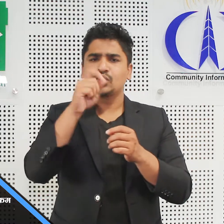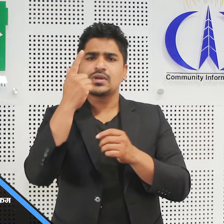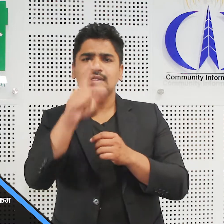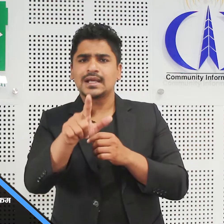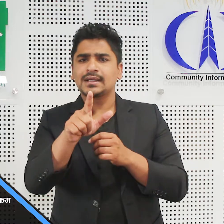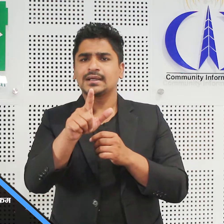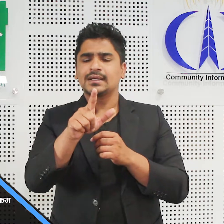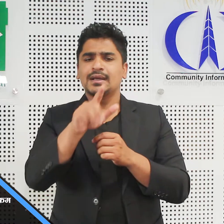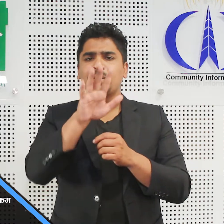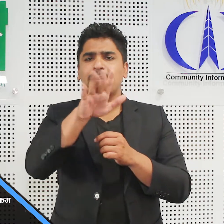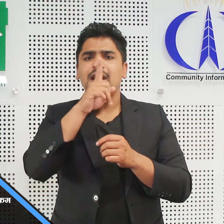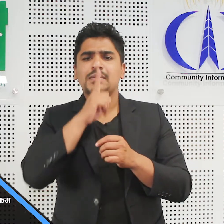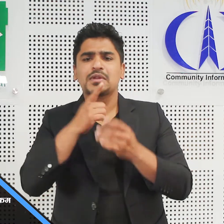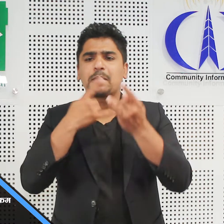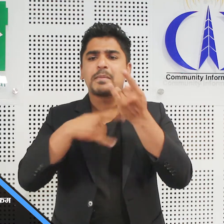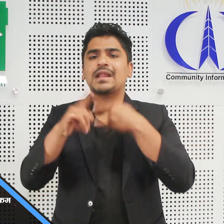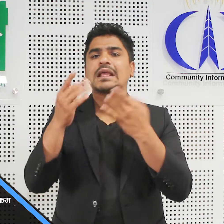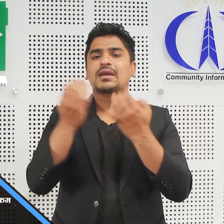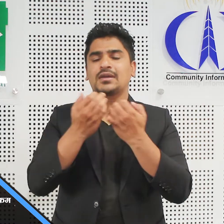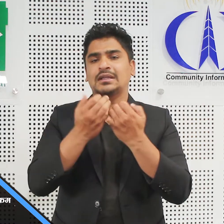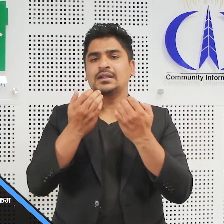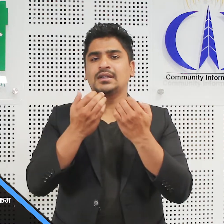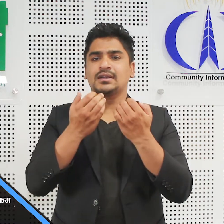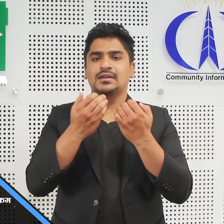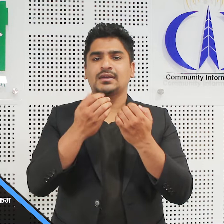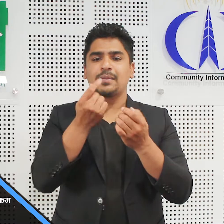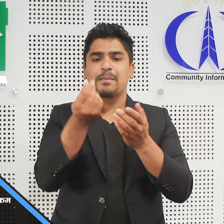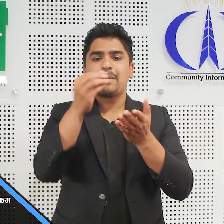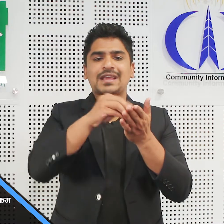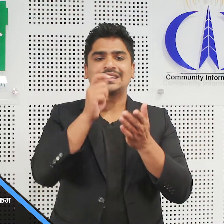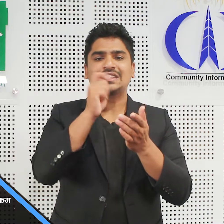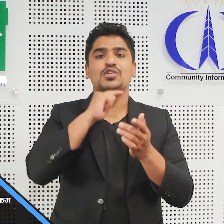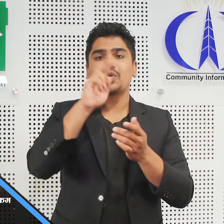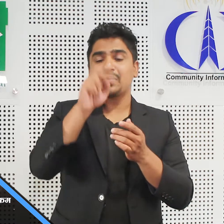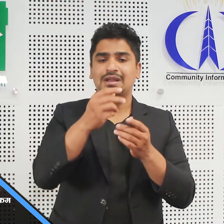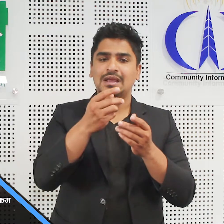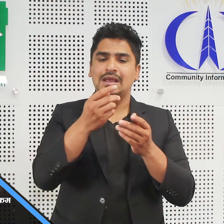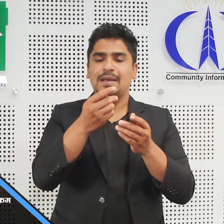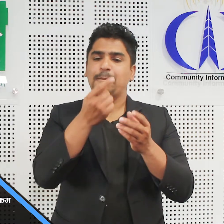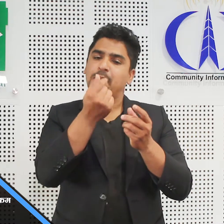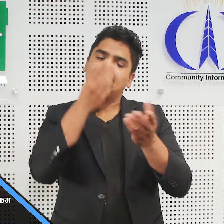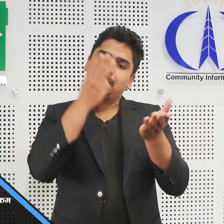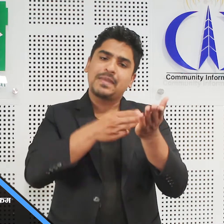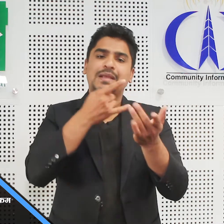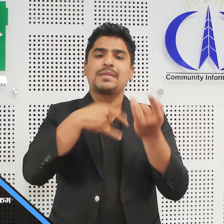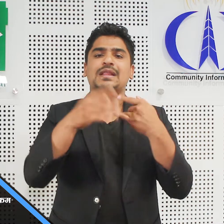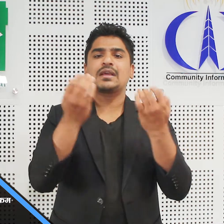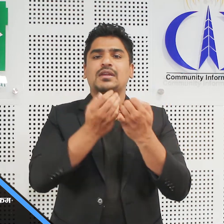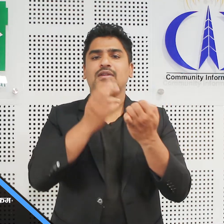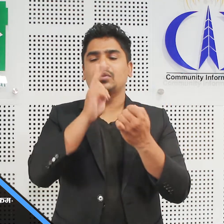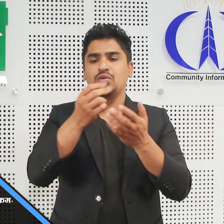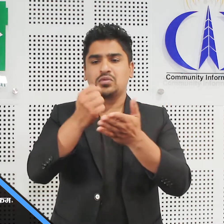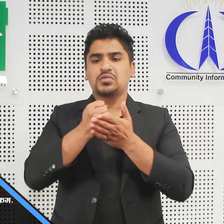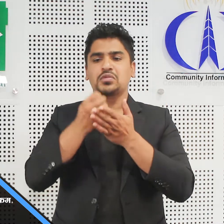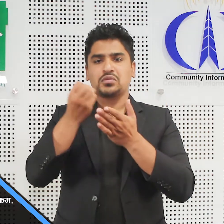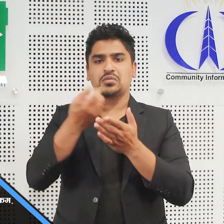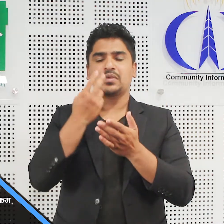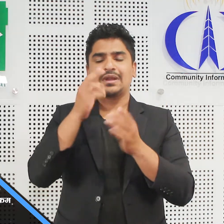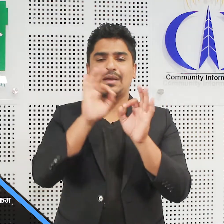पर्यो। 10 लाख रुपियाँ अनुदान दिएपछि कम्तीमा पनि त्यो 10 लाख रुपियाँ 5 वर्षमा फिर्ता गर्ने गरी, ब्याज तिर्नु